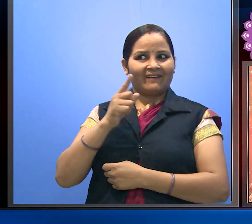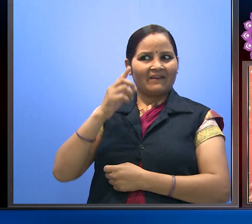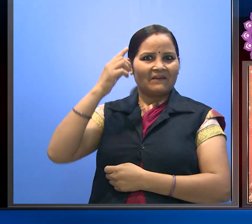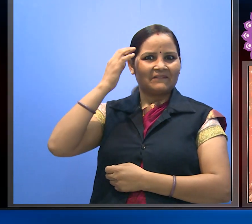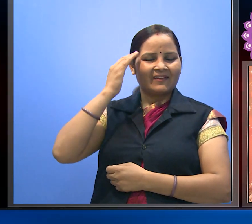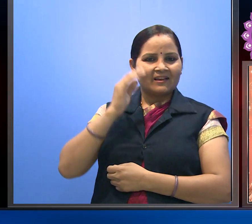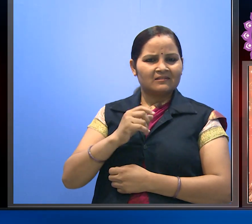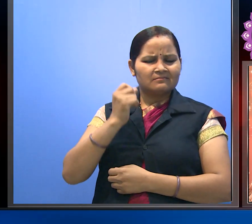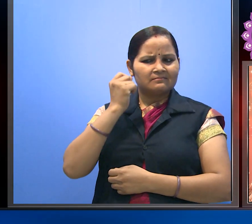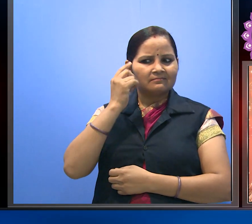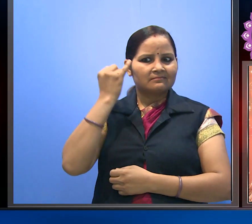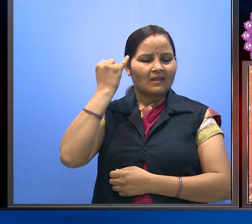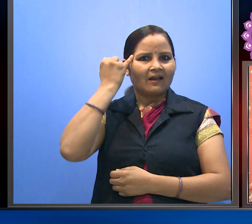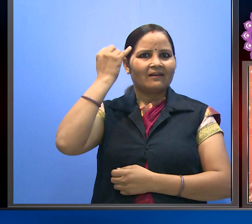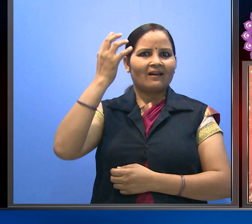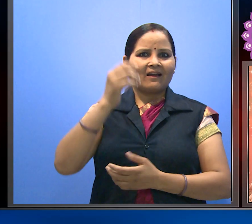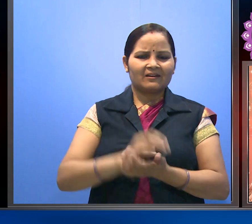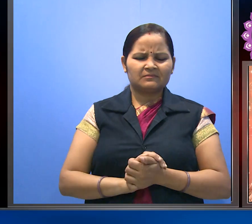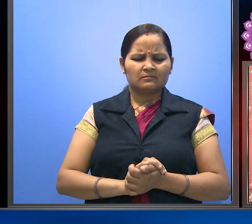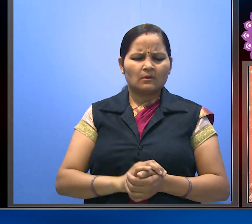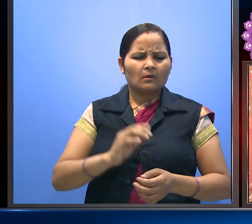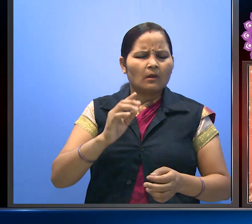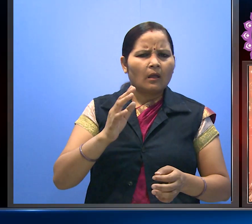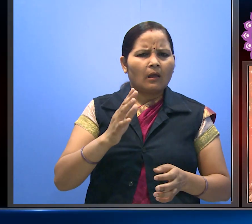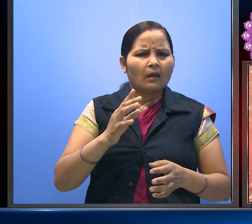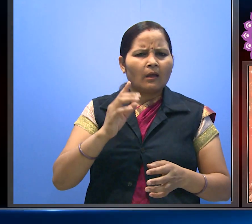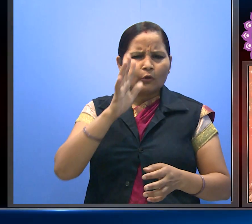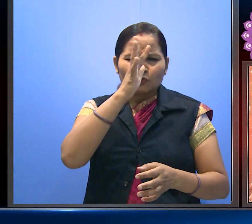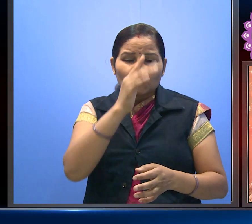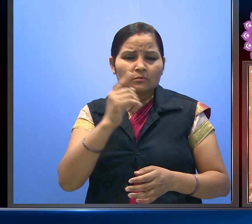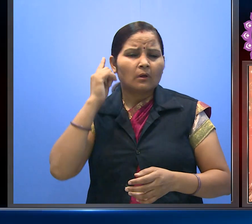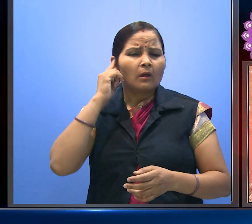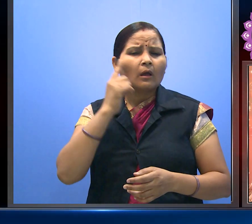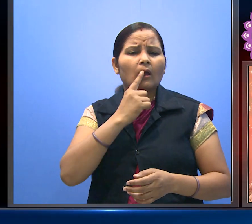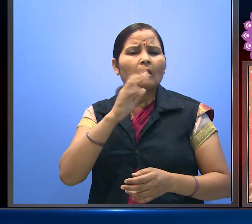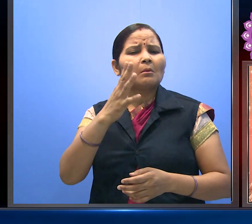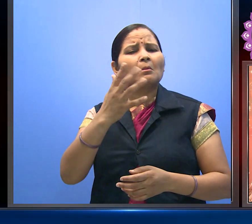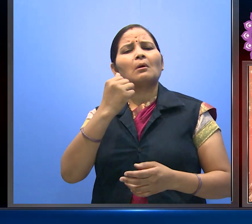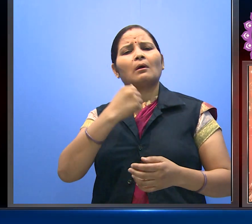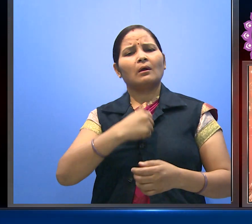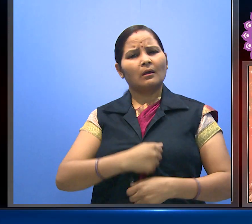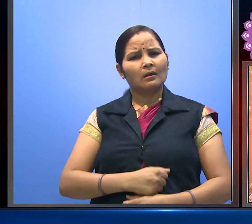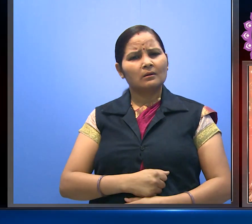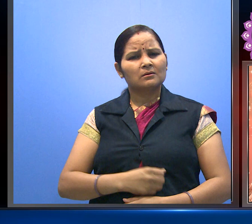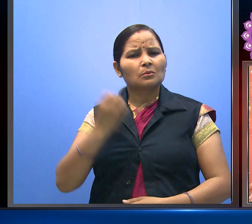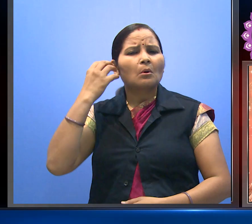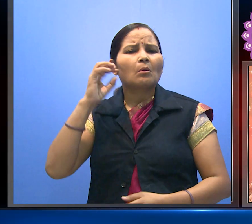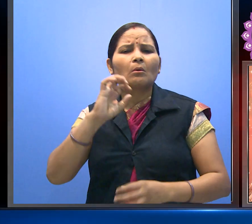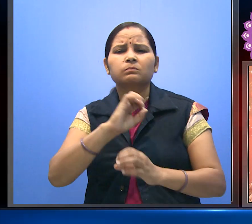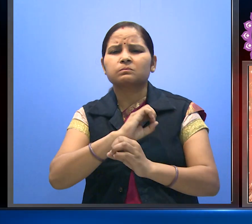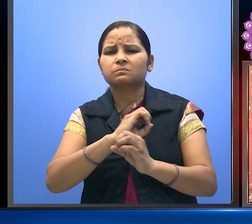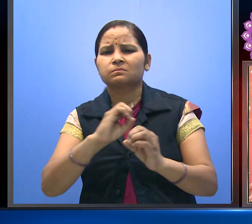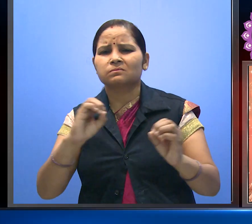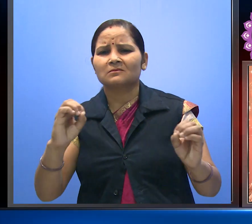समझ से काम लिया। उन्होंने नाटक किया कि वो बहरे हैं, तो उन्होंने कहा मुझे